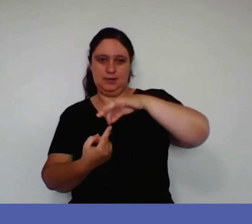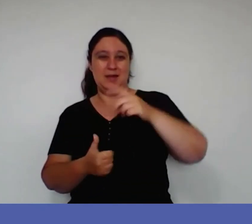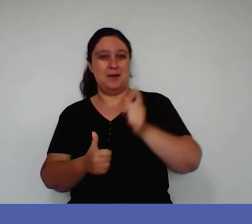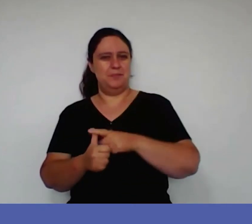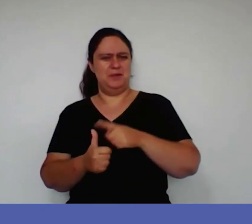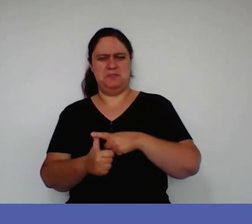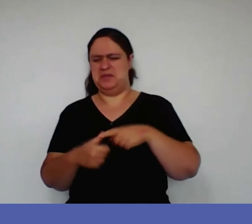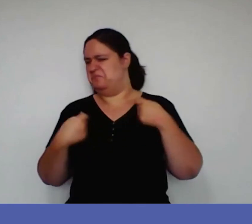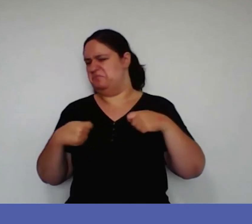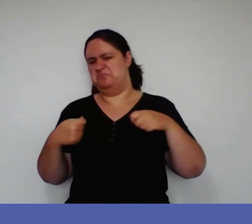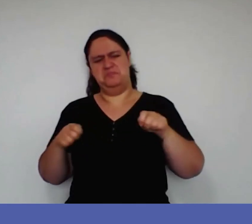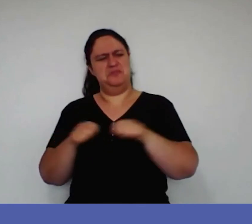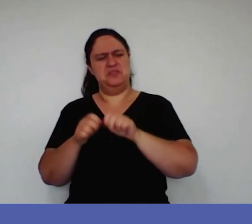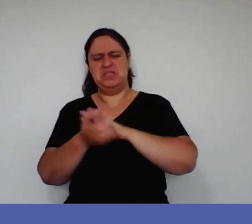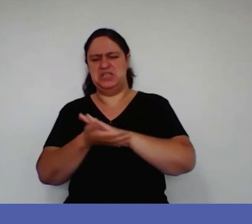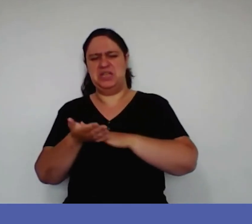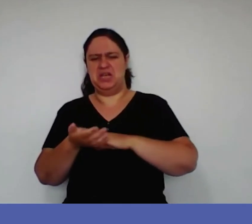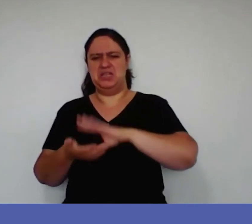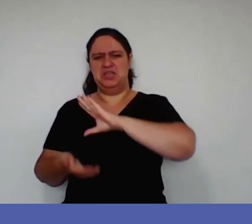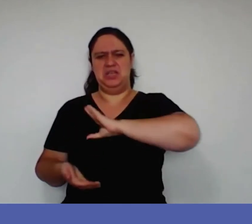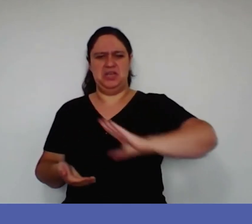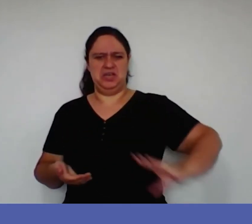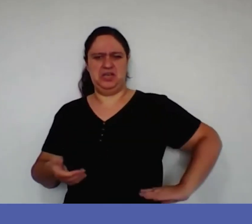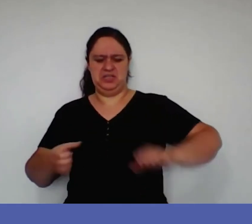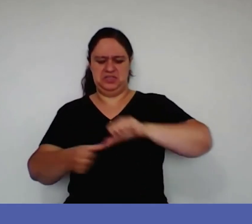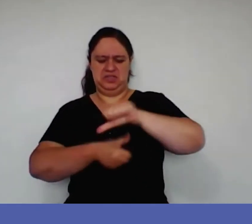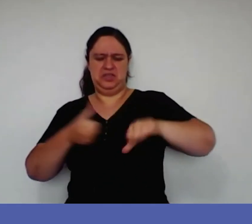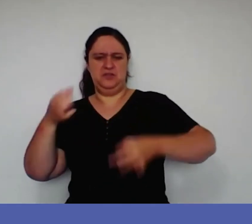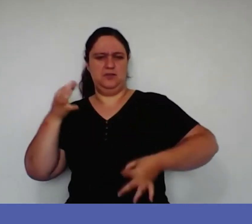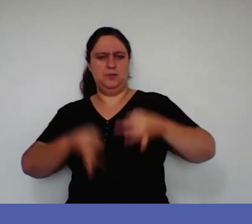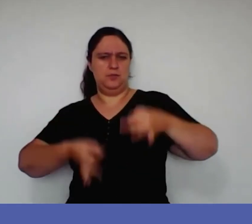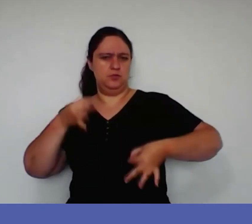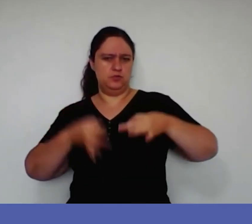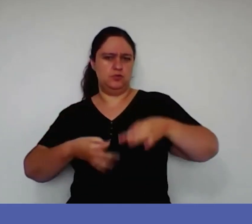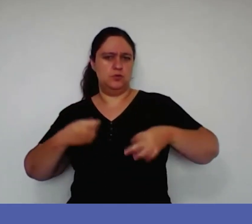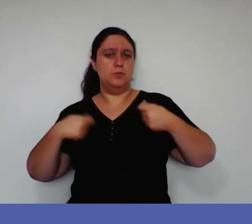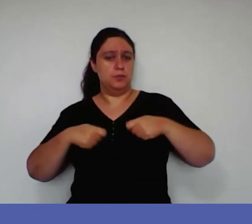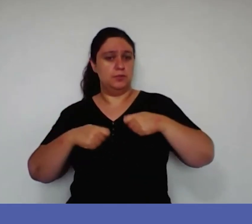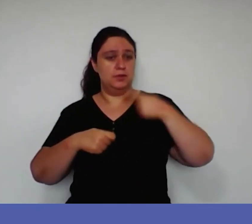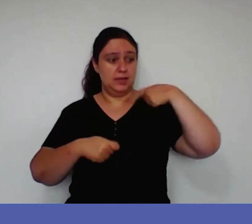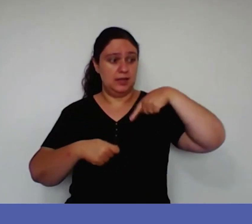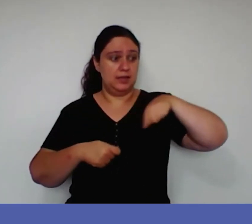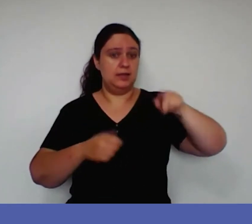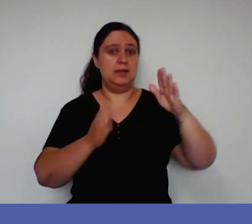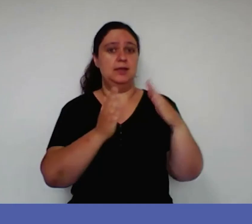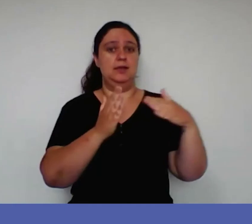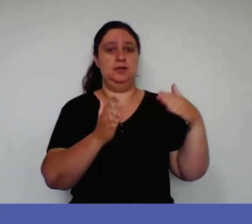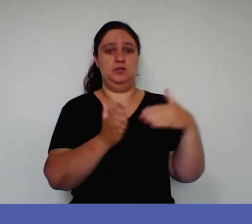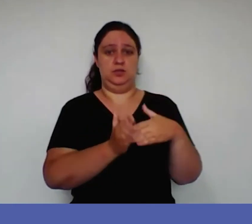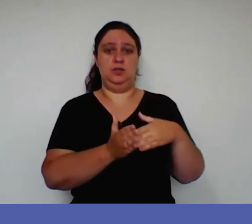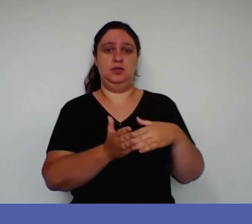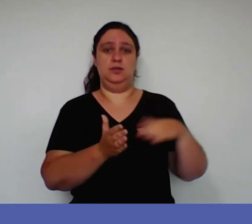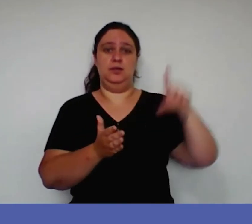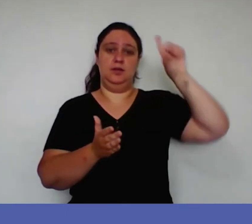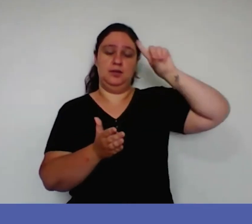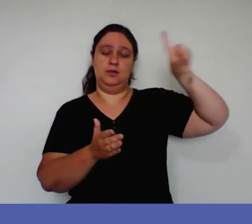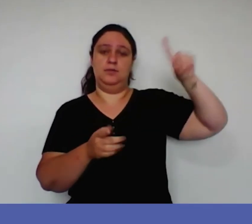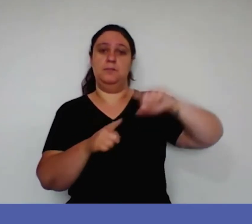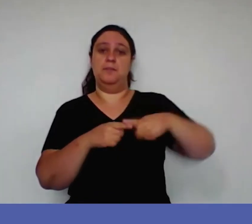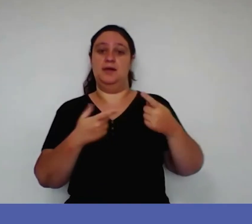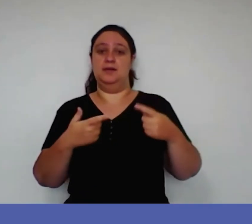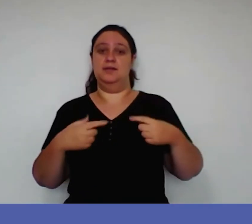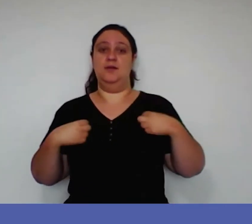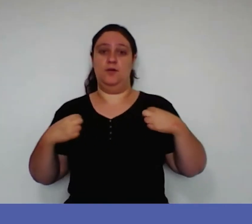tornou a justiça para você comparecer na presença de Deus. Mas a segunda veste, você que tem que